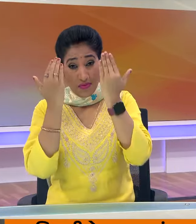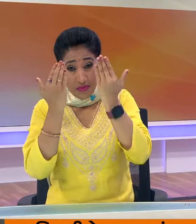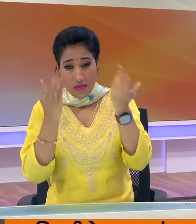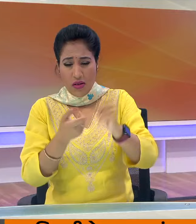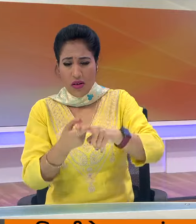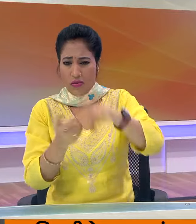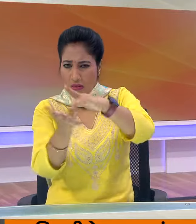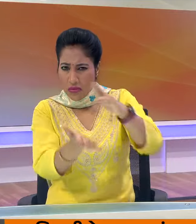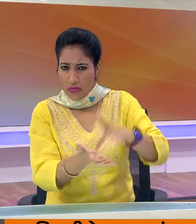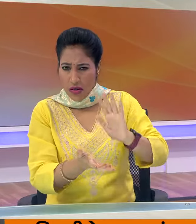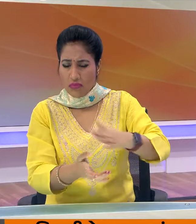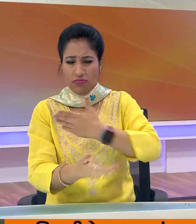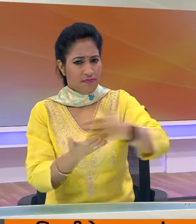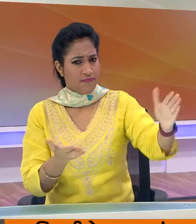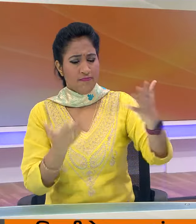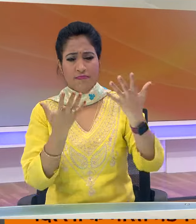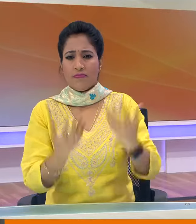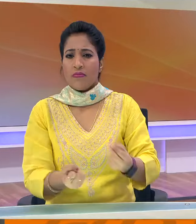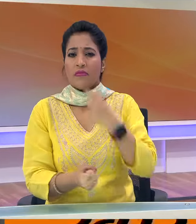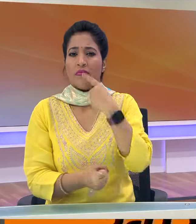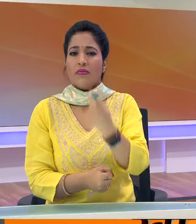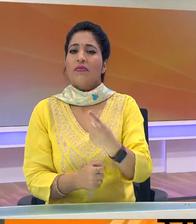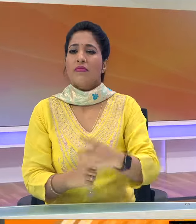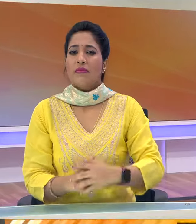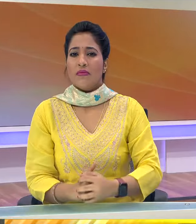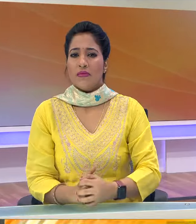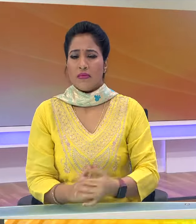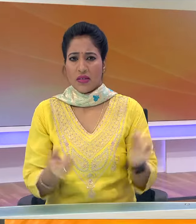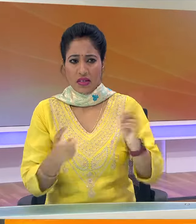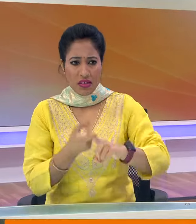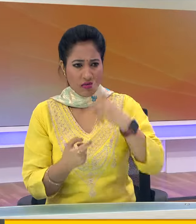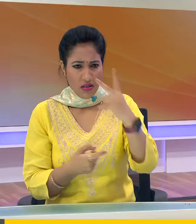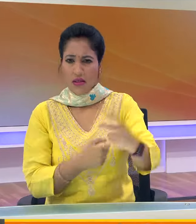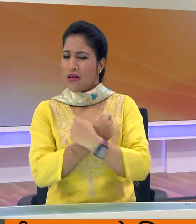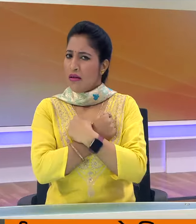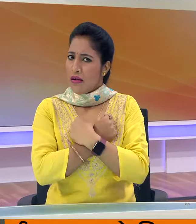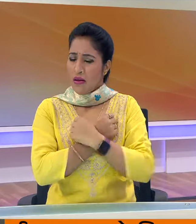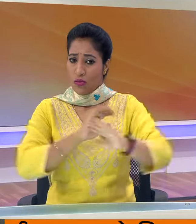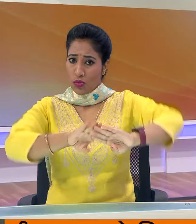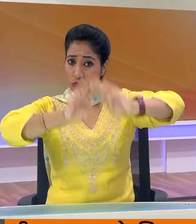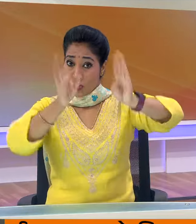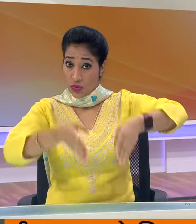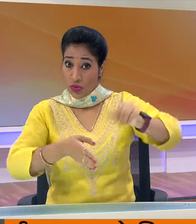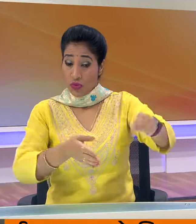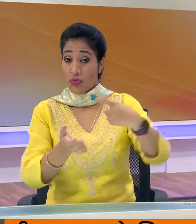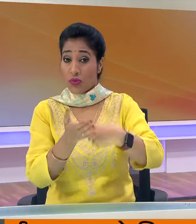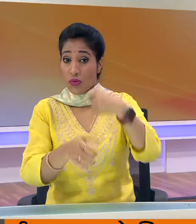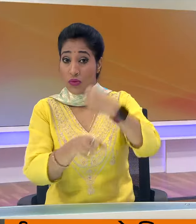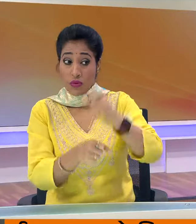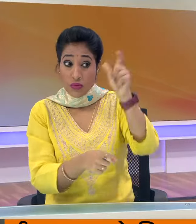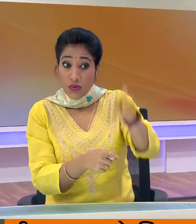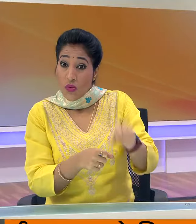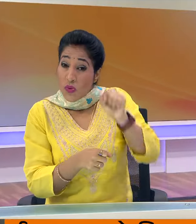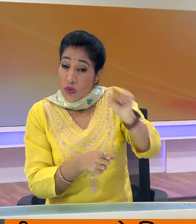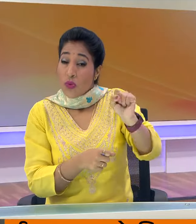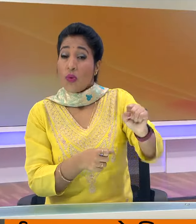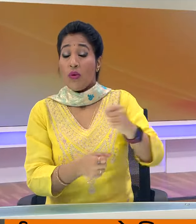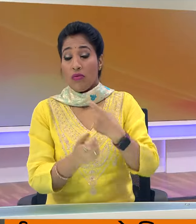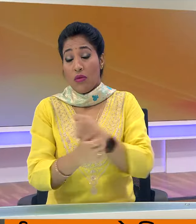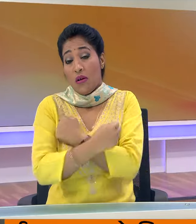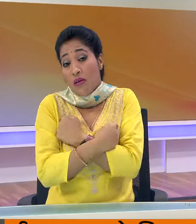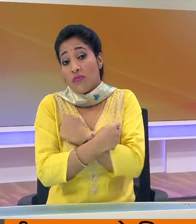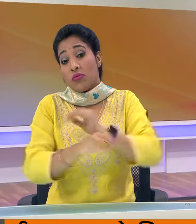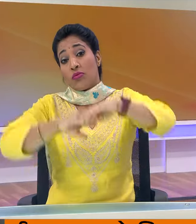रिचार्ज नहीं चलेगा। ये जो मोहब्बत की दुकान है, राहुल गांधी की मोहब्बत की दुकान,